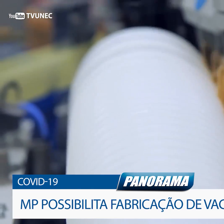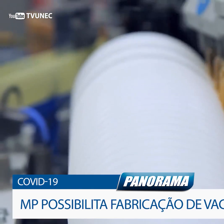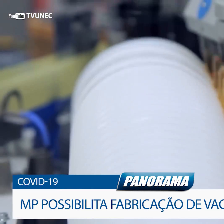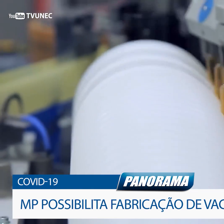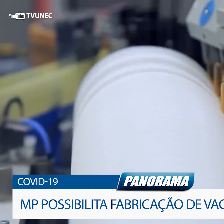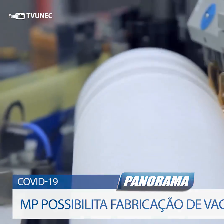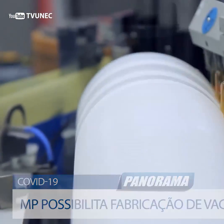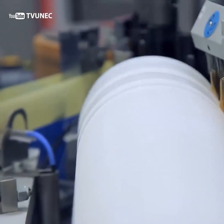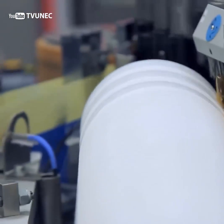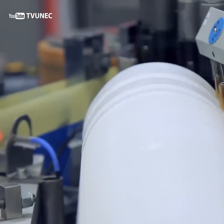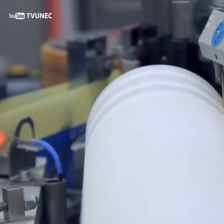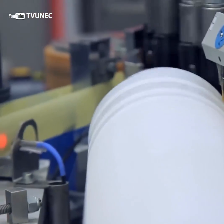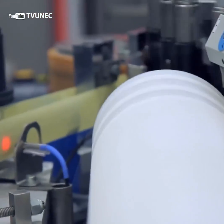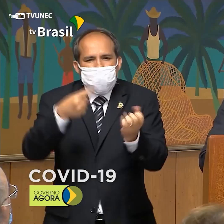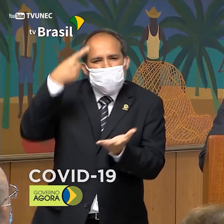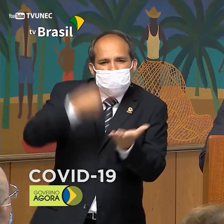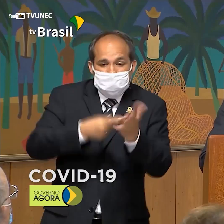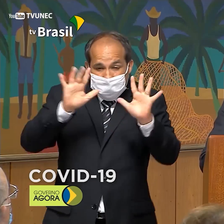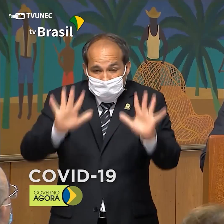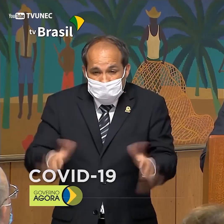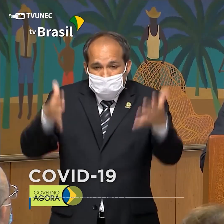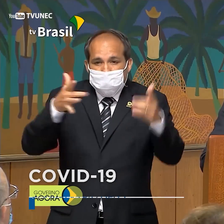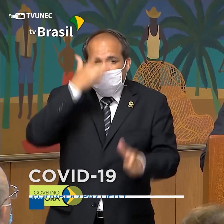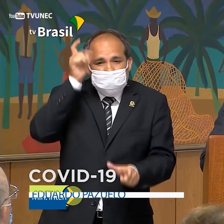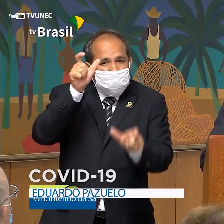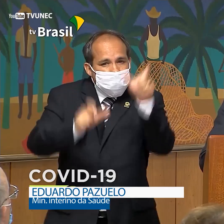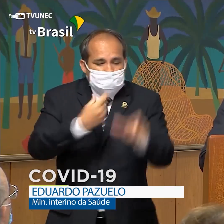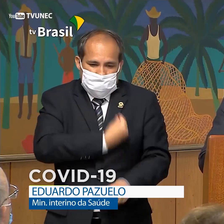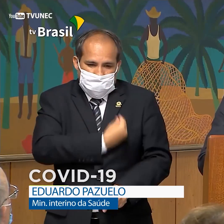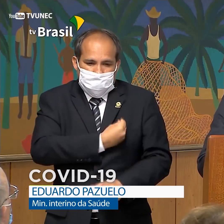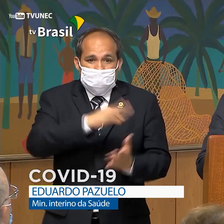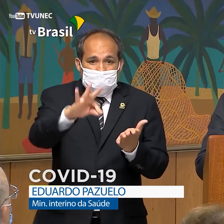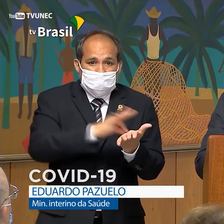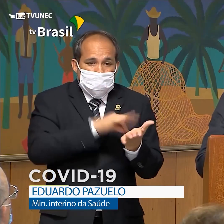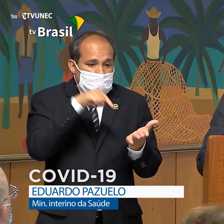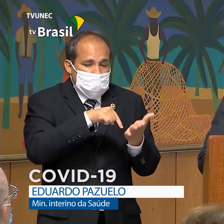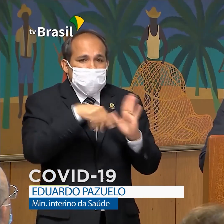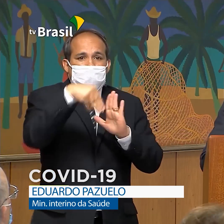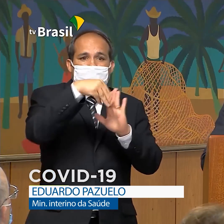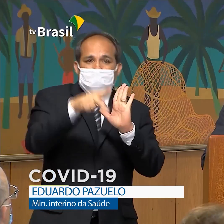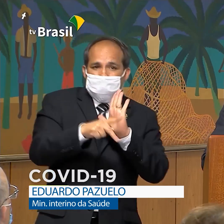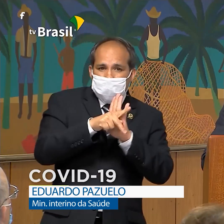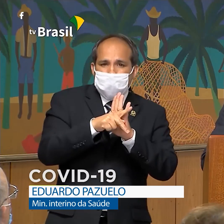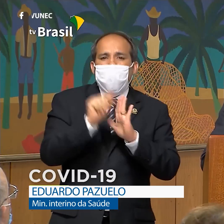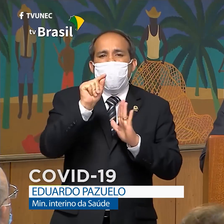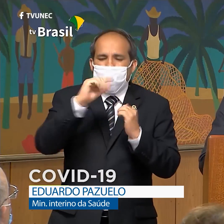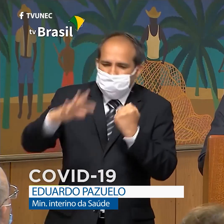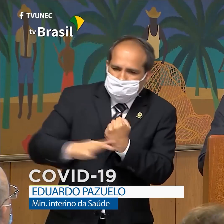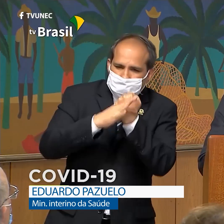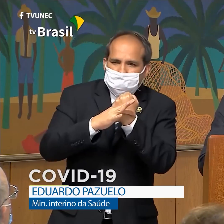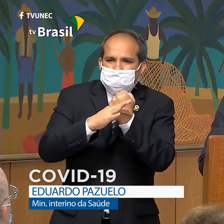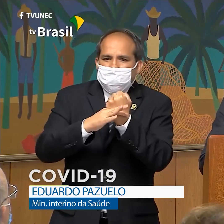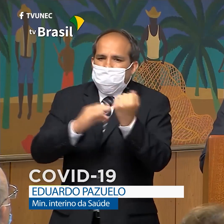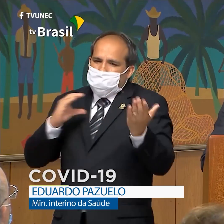deverá produzir 100 milhões de doses. Com a sua assinatura nessa medida provisória, estamos garantindo a aplicação